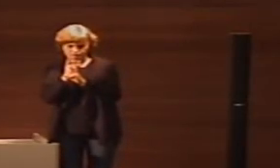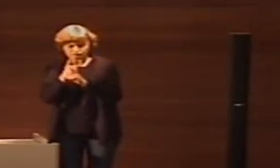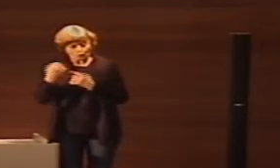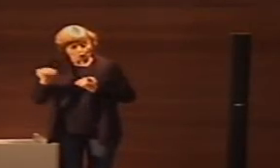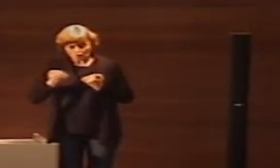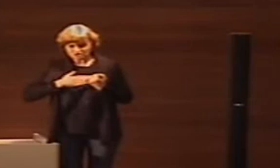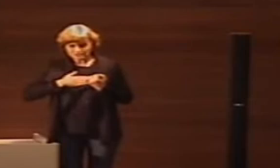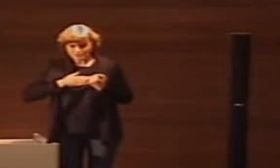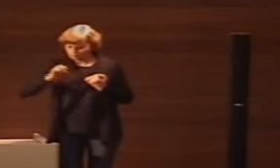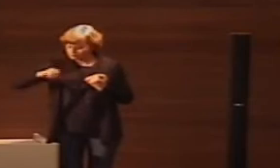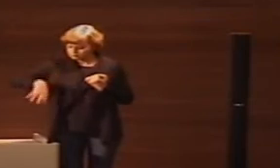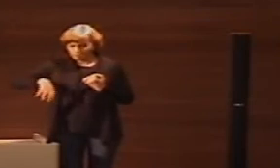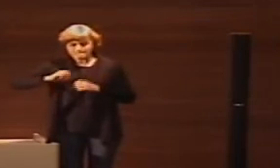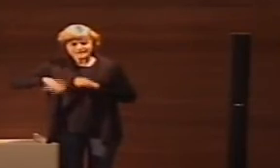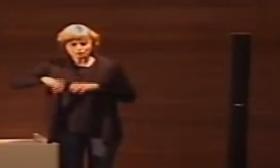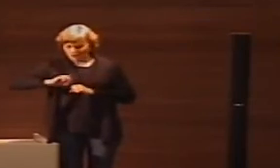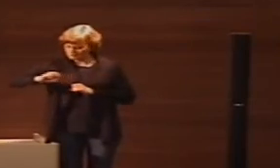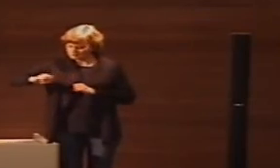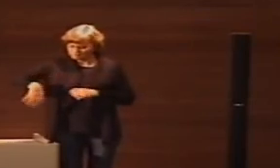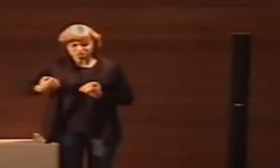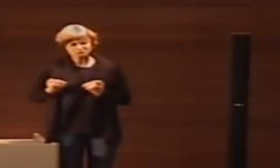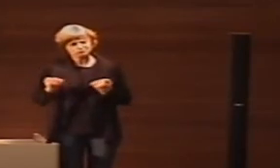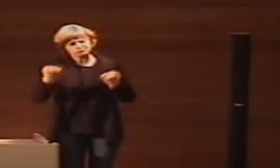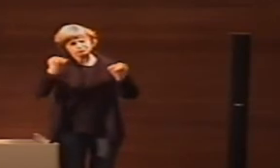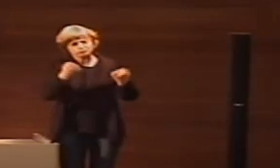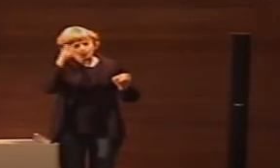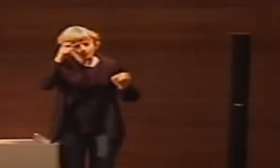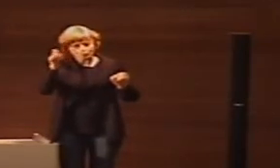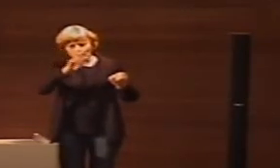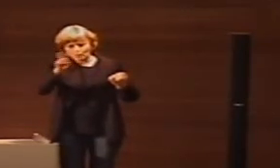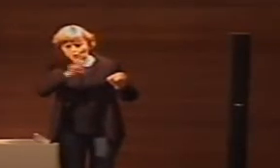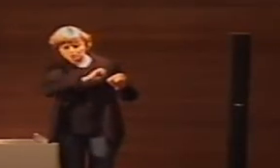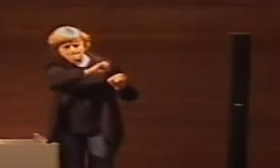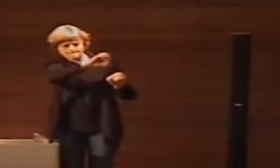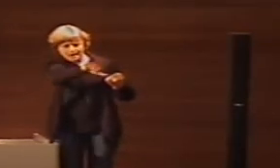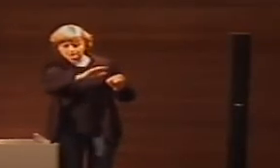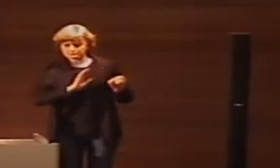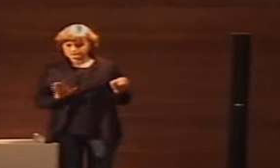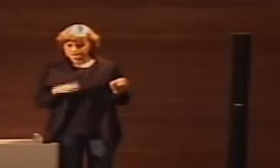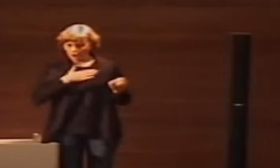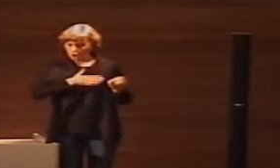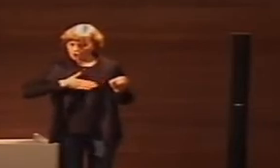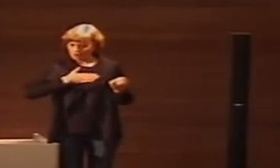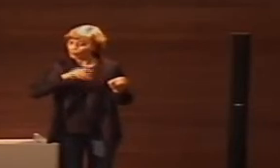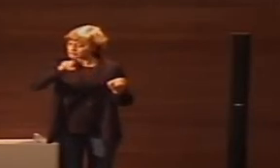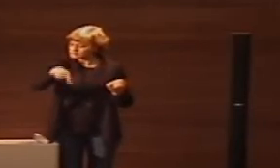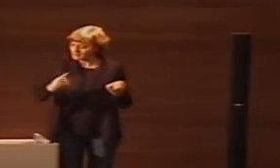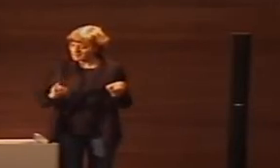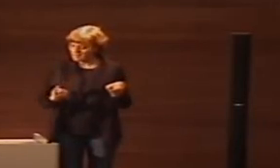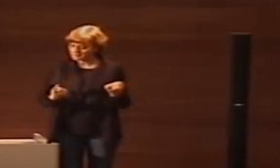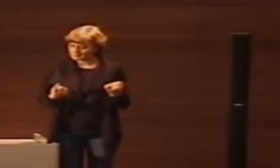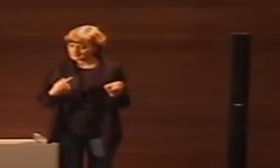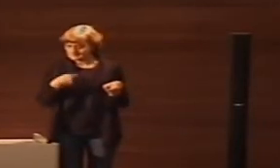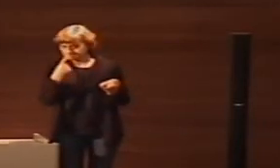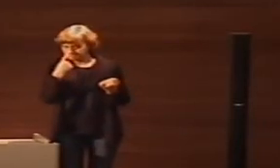luego también mejores resultados en impropios, es decir, menos impropios, lo cual se traduce directamente